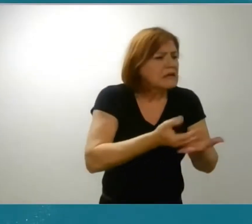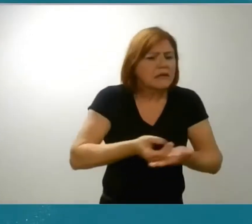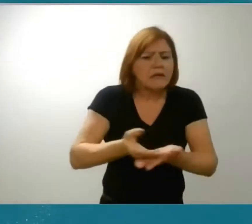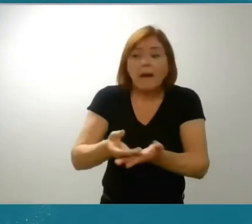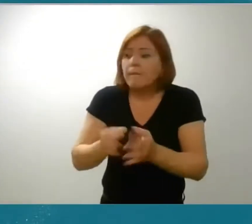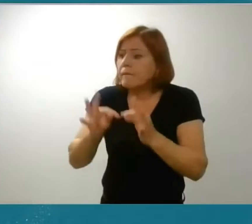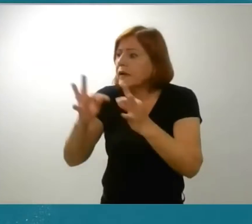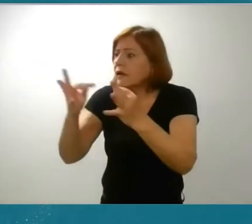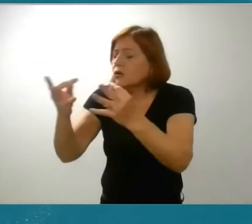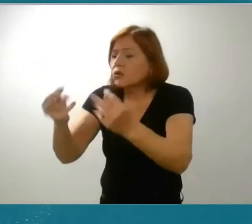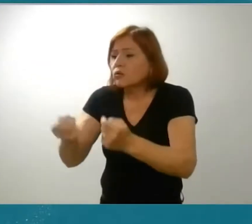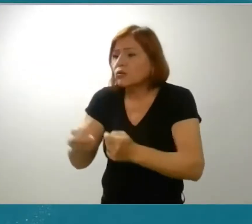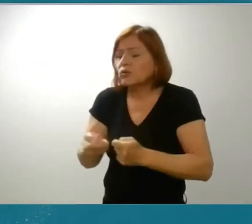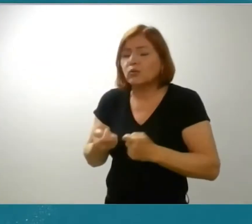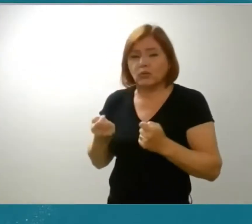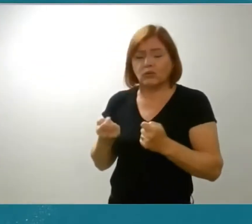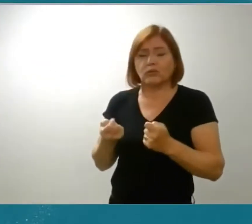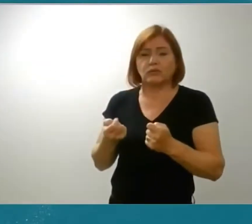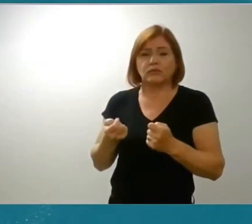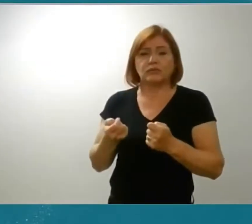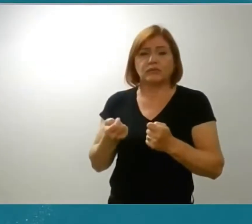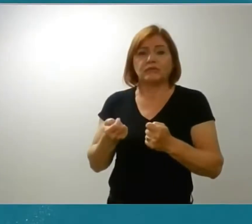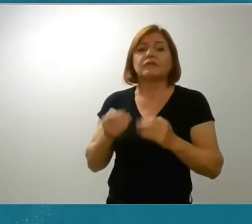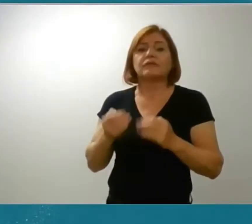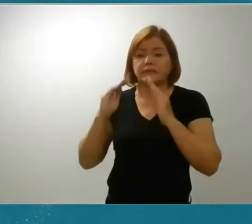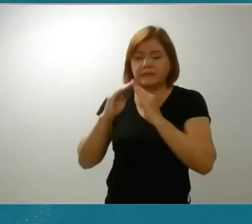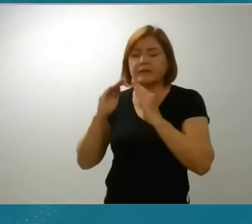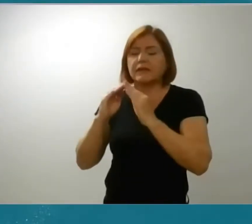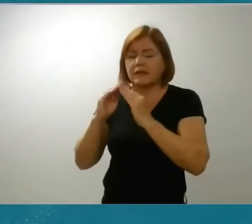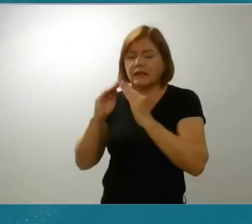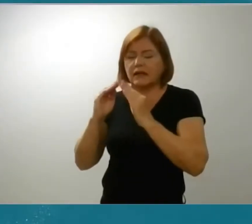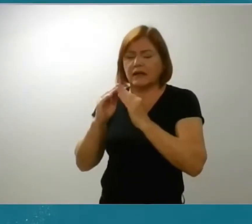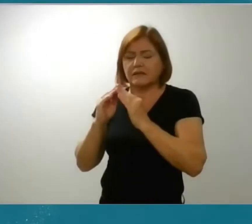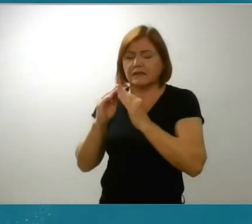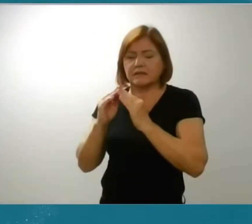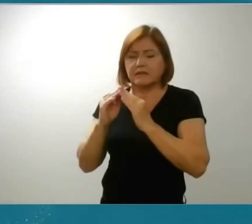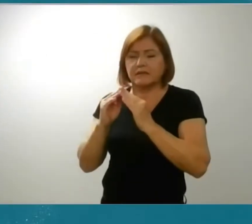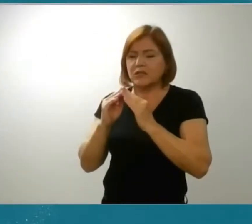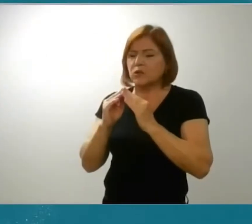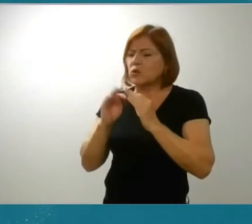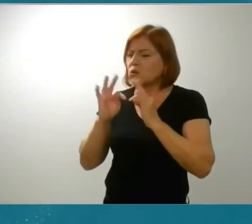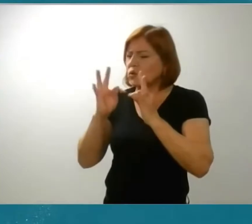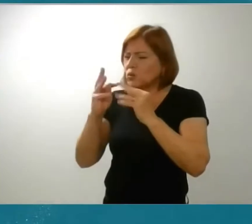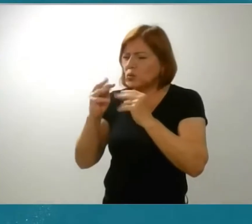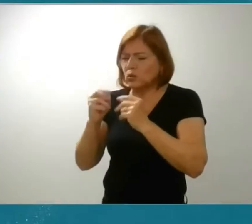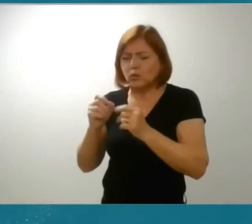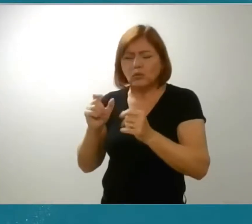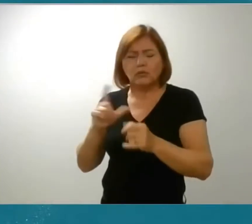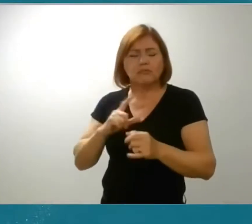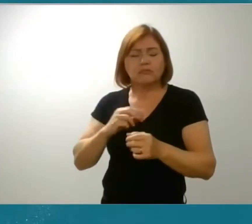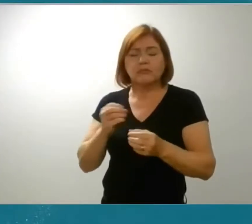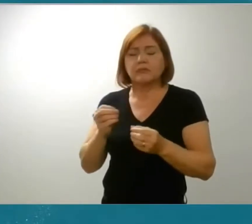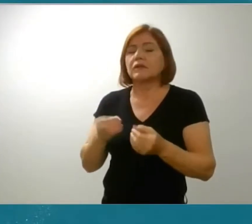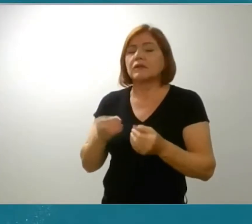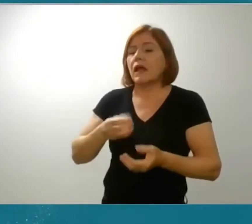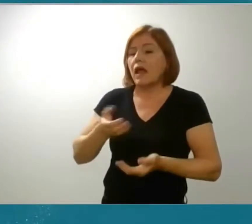Não deixa nenhum membro da sua casa sem mantimento, sem comida pronta, sem refeições prontas.